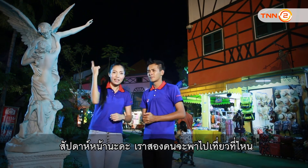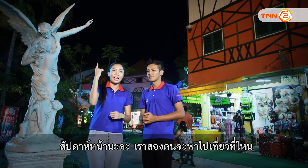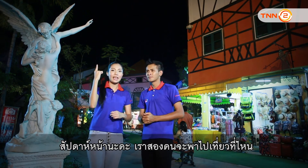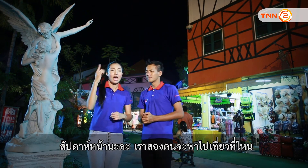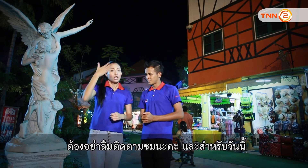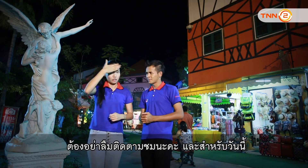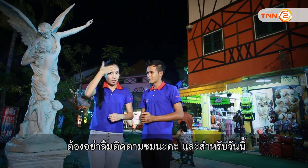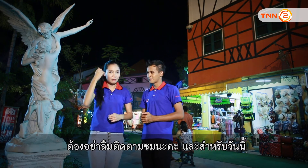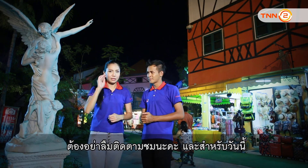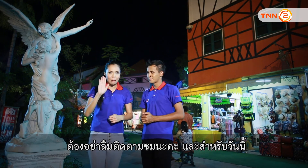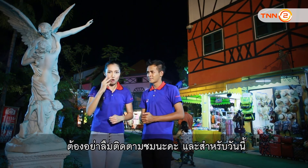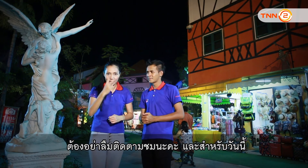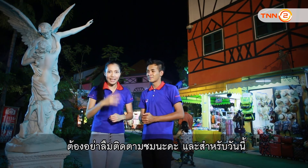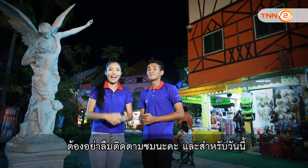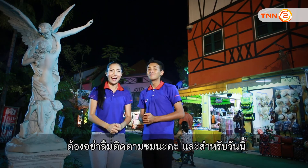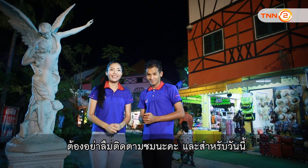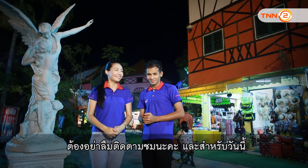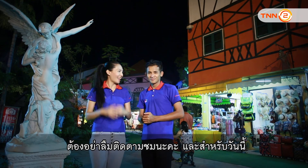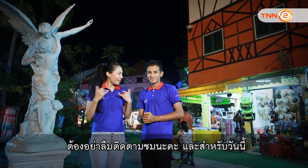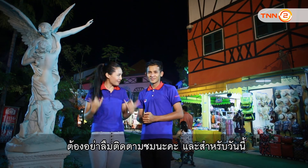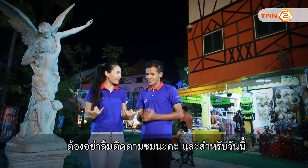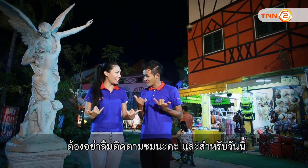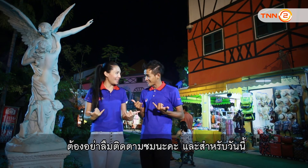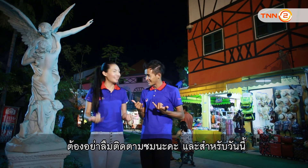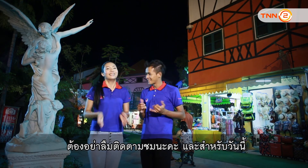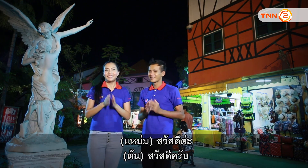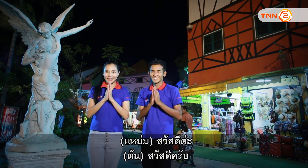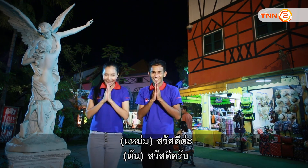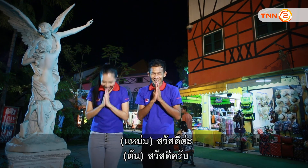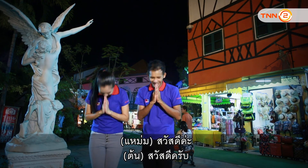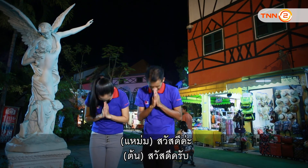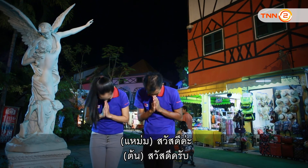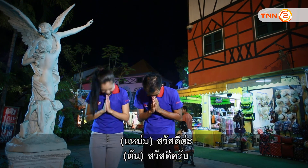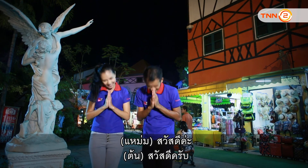ไหนเนี่ยต้องอย่าลืมติดตามชมกันนะคะและสำหรับวันนี้สวัสดีค่ะ